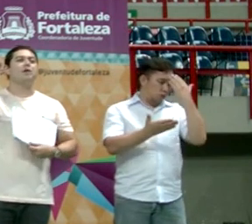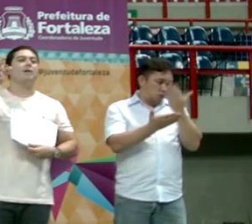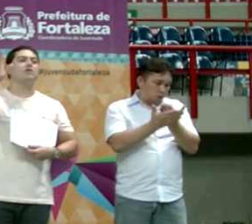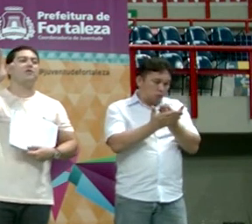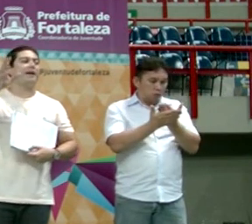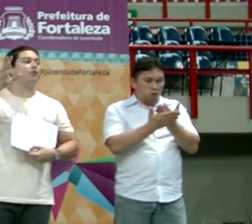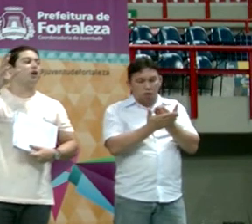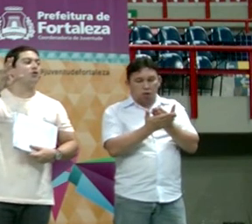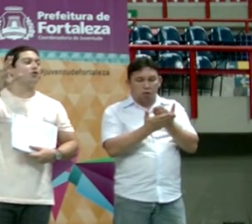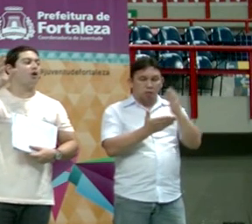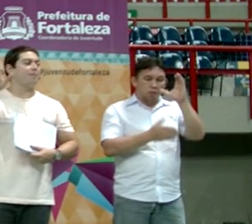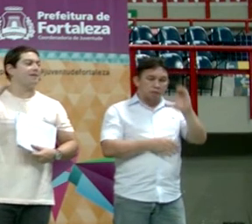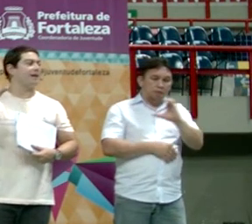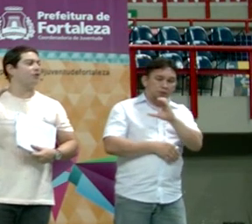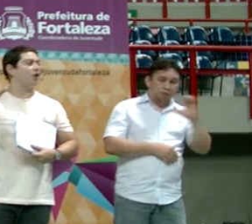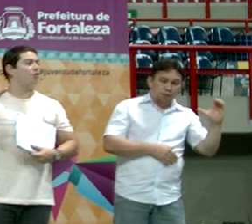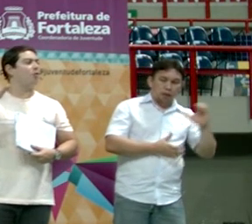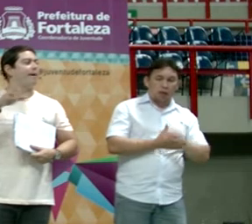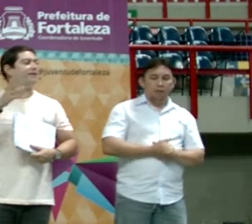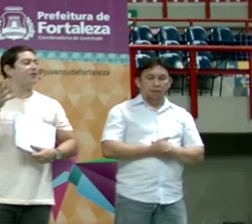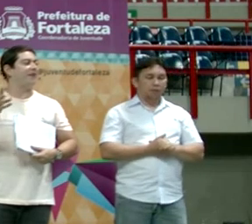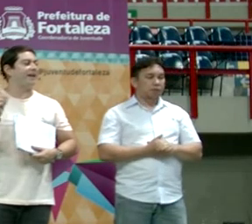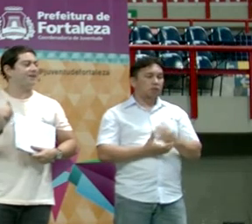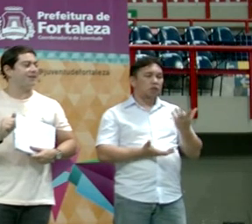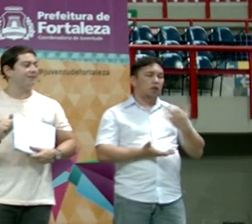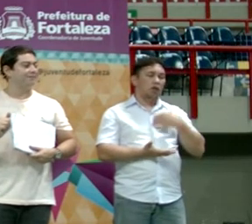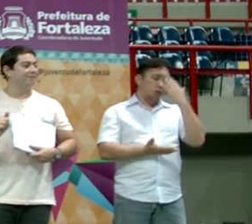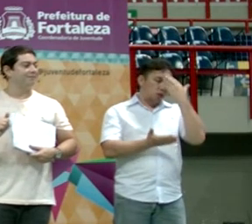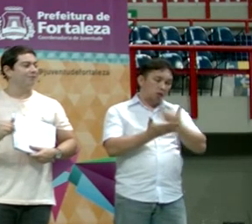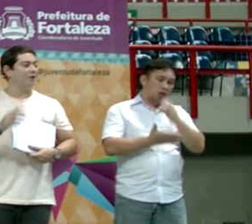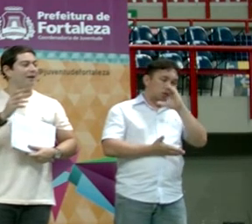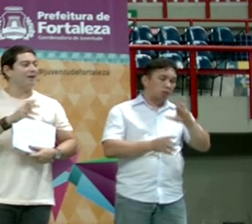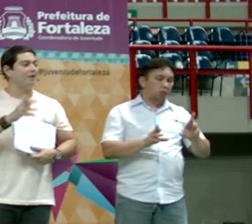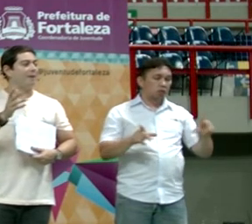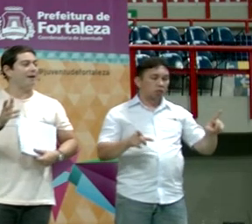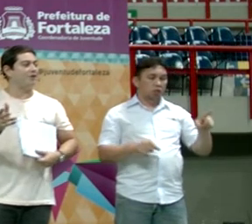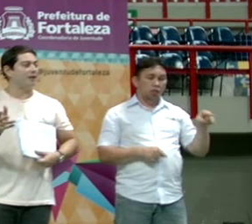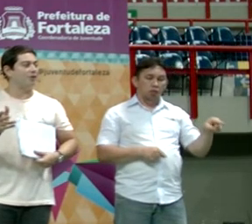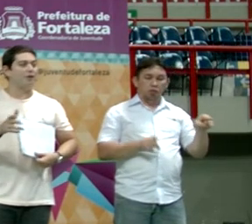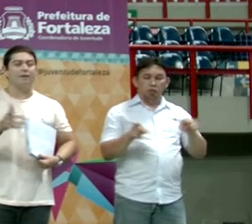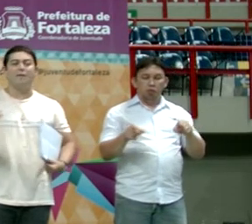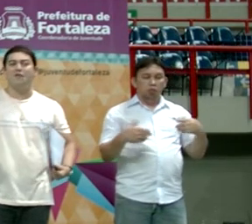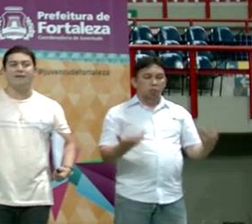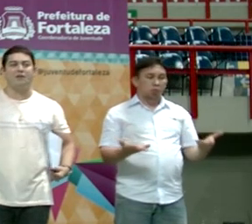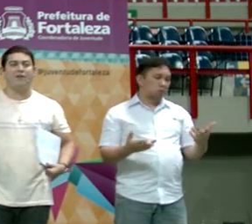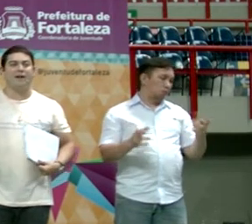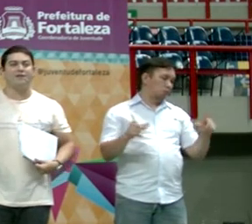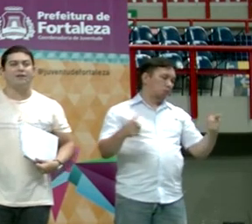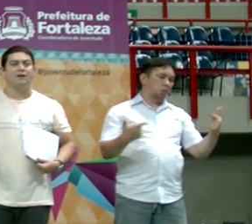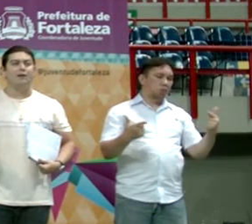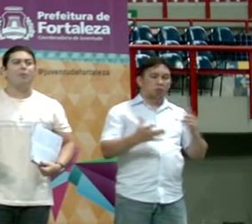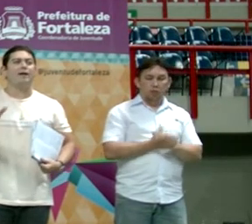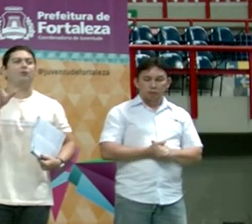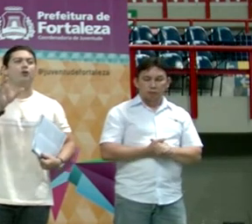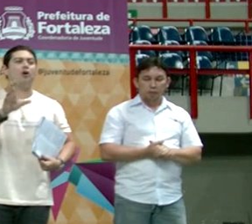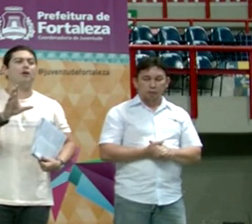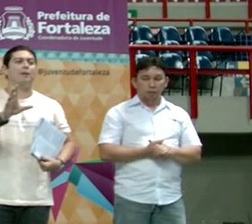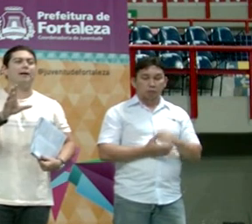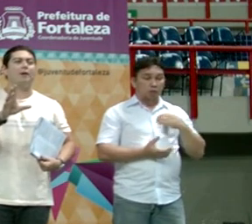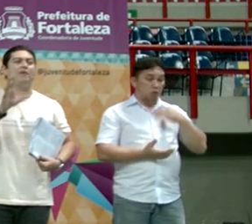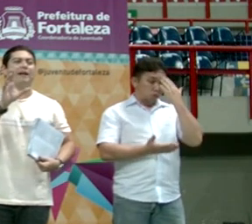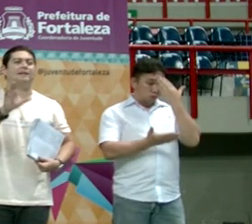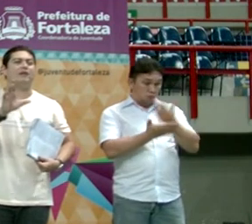Jovem, se eu mantiver todos os dogmas católicos, como é que tem diferença do anglicanismo para a igreja católica? Não vai ter diferença,